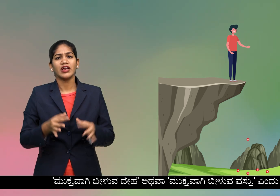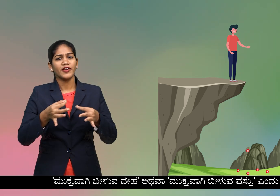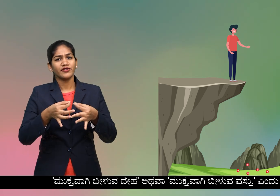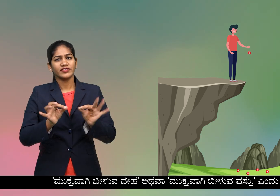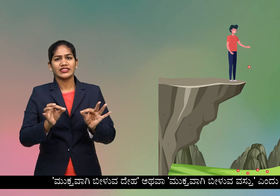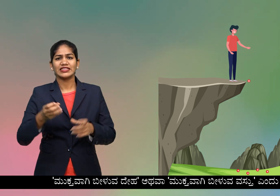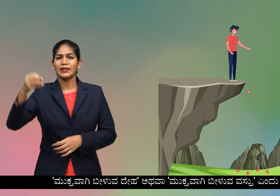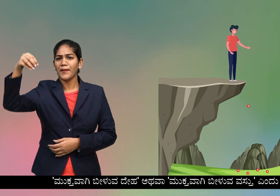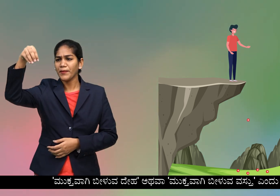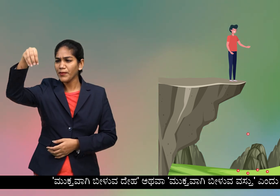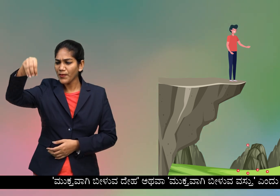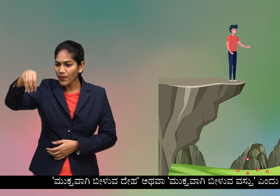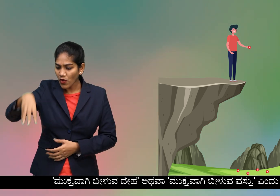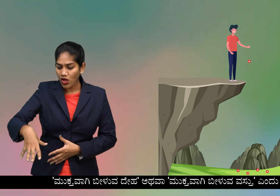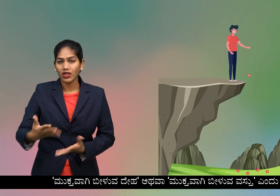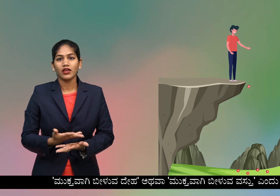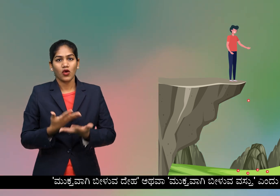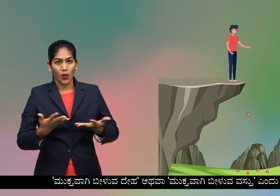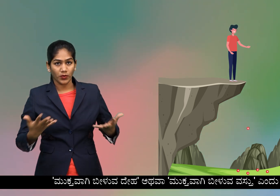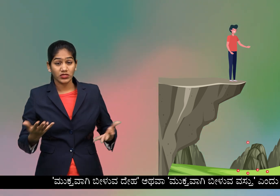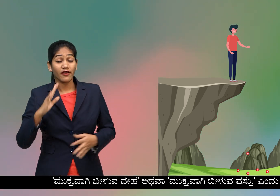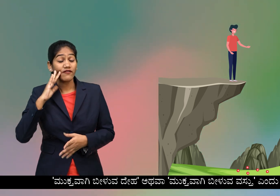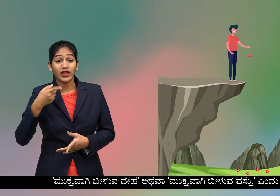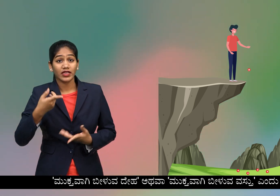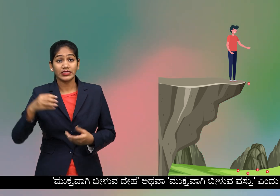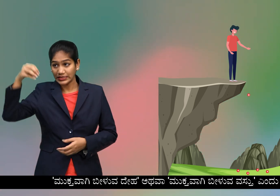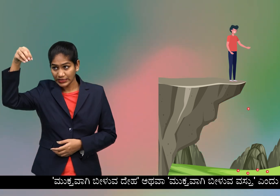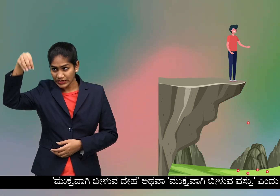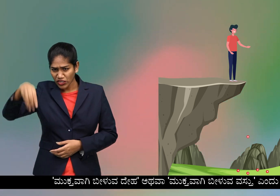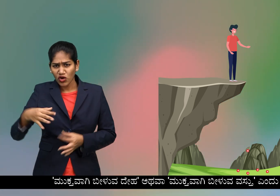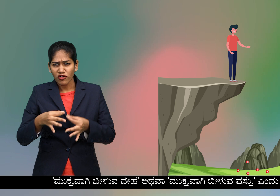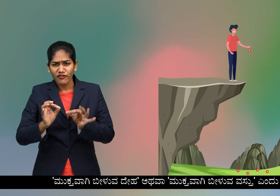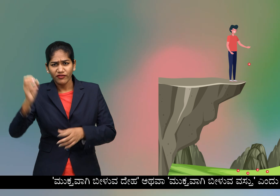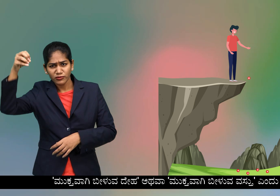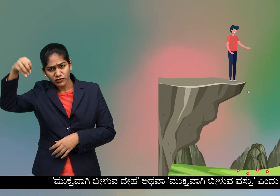ಅಥವಾ ಮುಕ್ತವಾಗಿ ಬೀಳುವ ವಸ್ತು ಎಂದು ಕರೆಯಲಾಗುತ್ತದೆ.